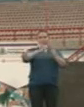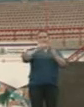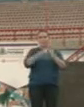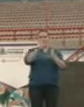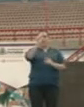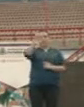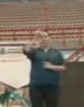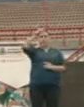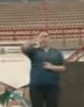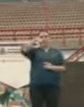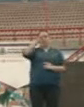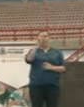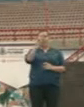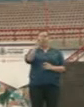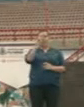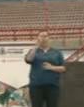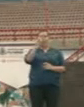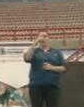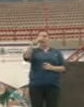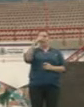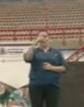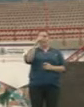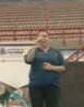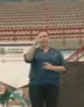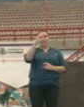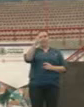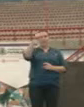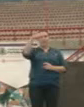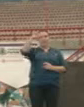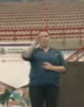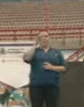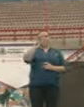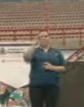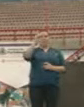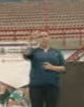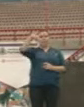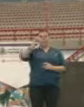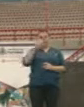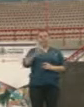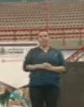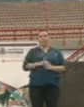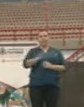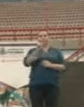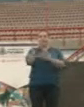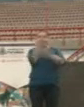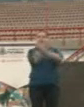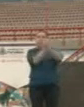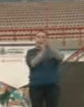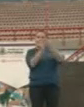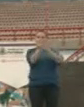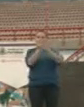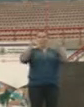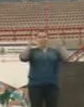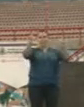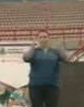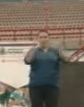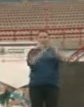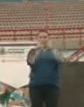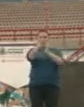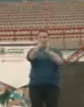antropocentrismo, o homem no centro das atenções, das influências. Quando eu desenhar no quadro Jesus do tamanho de um ser